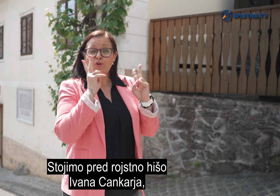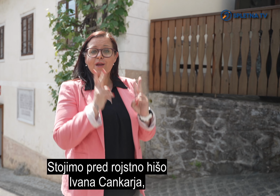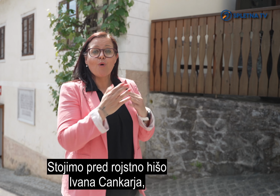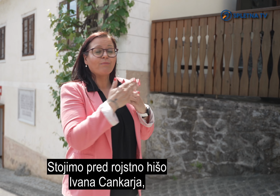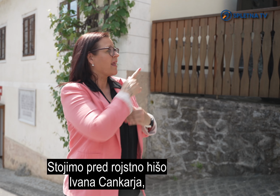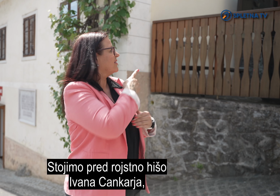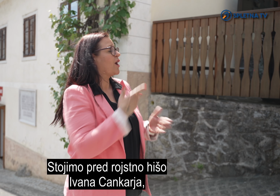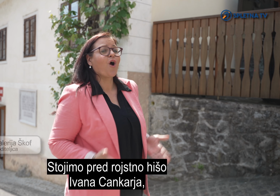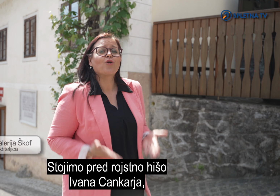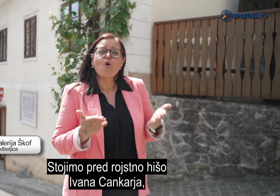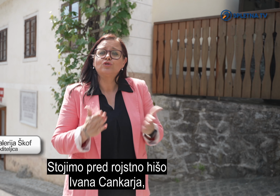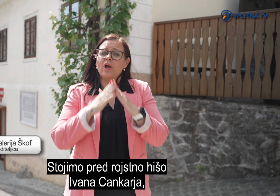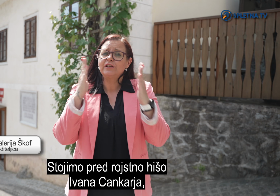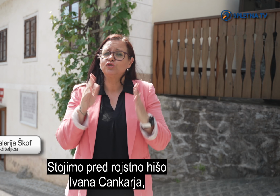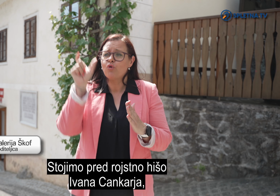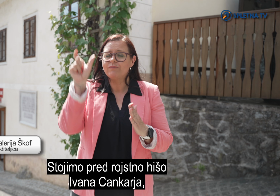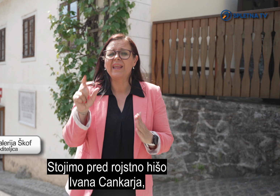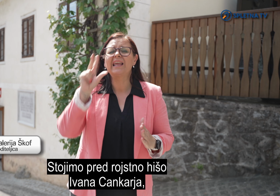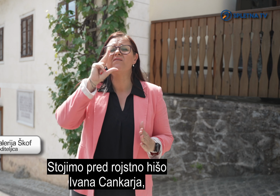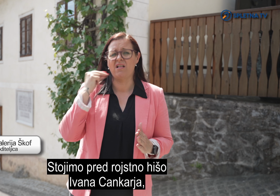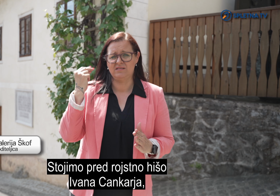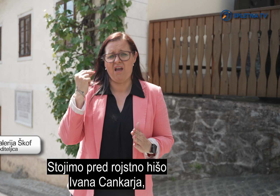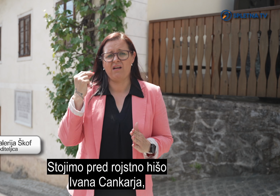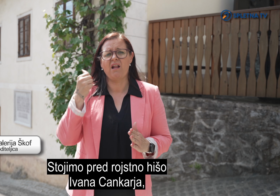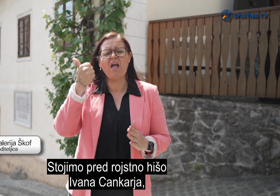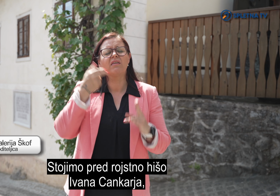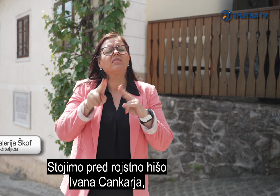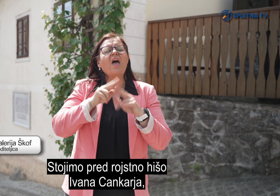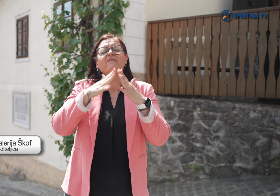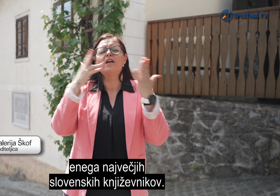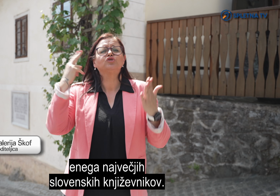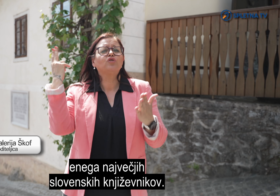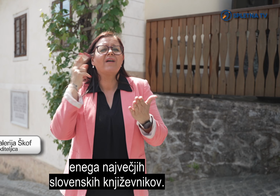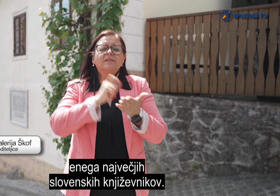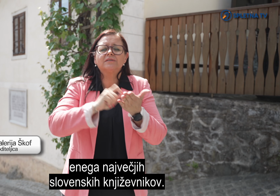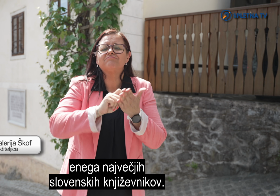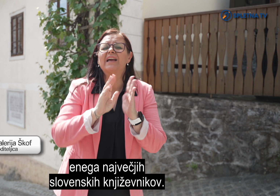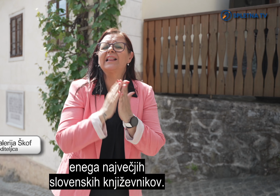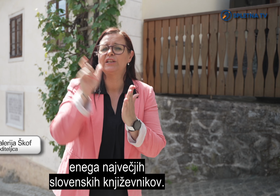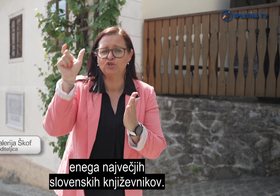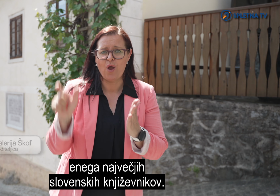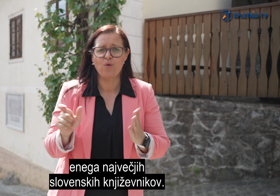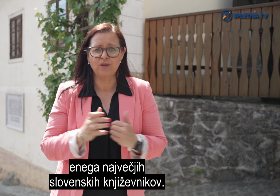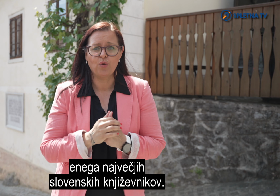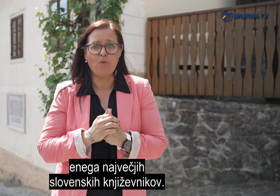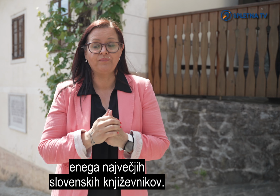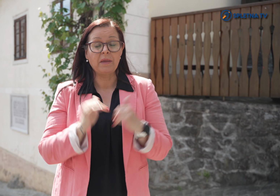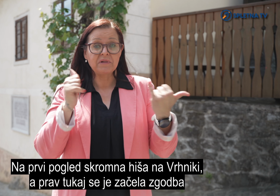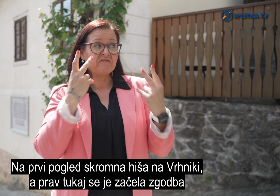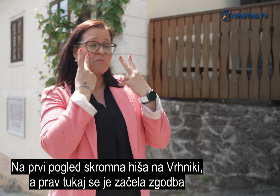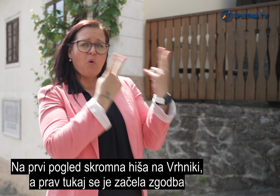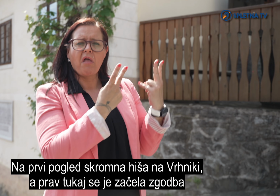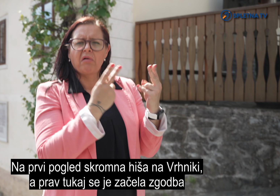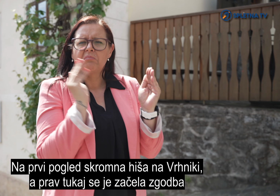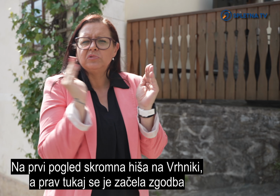Stojimo pred rojstno hišo Ivana Cankarja, enega največjih slovenskih književnikov. Na prvi pogled skromna hiša